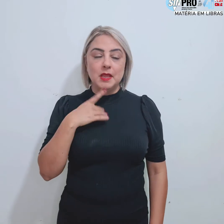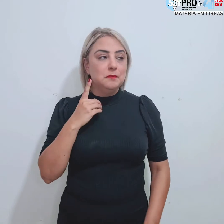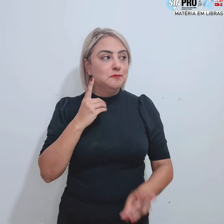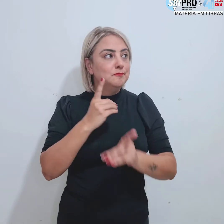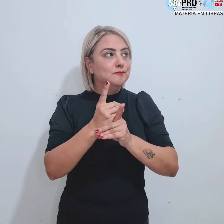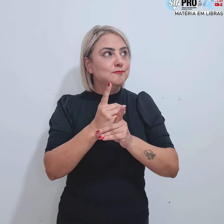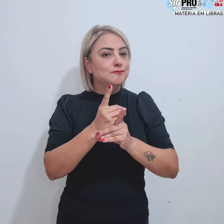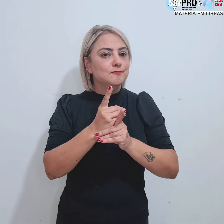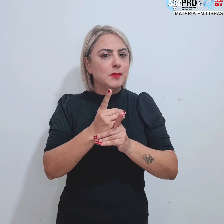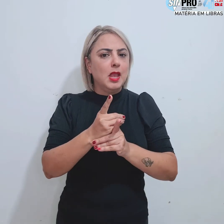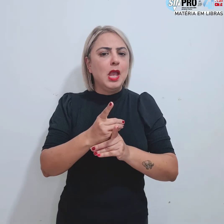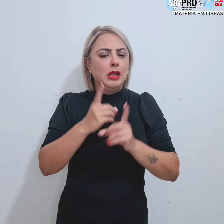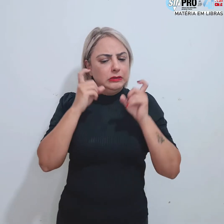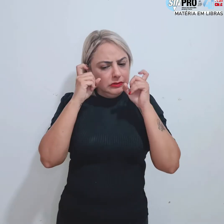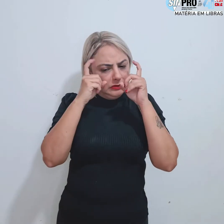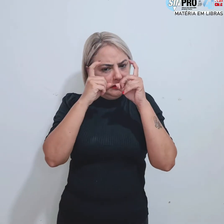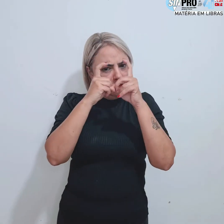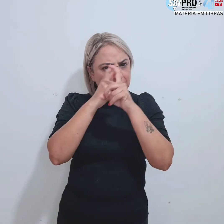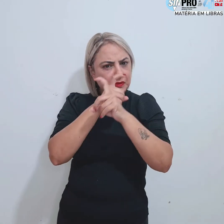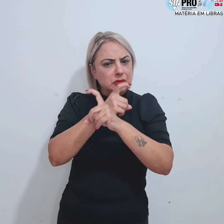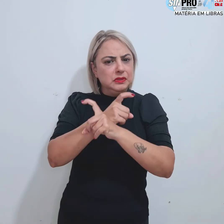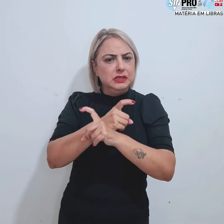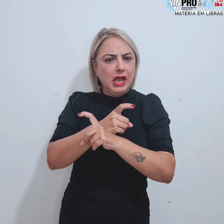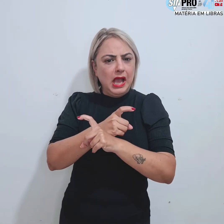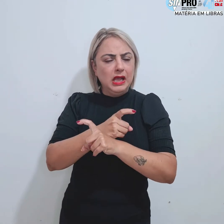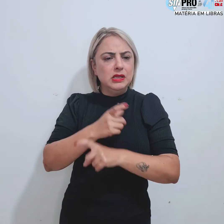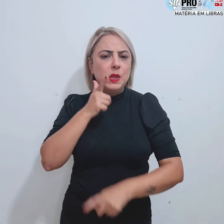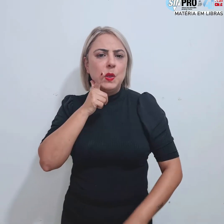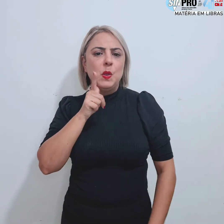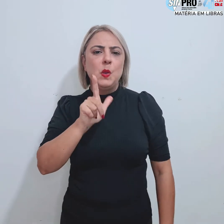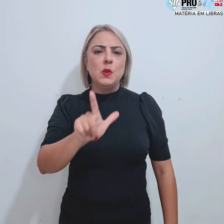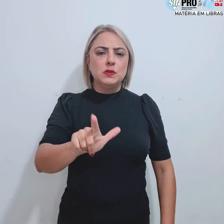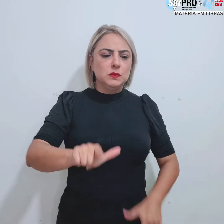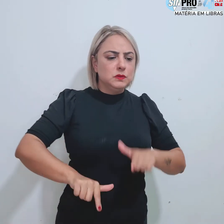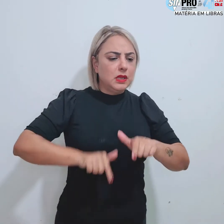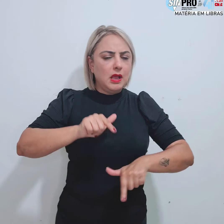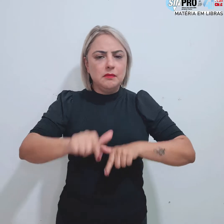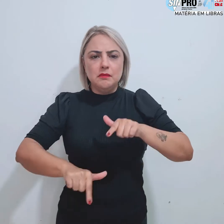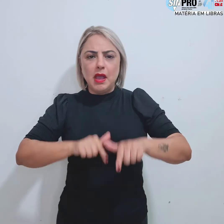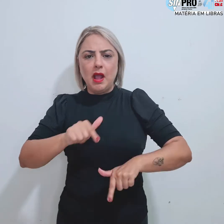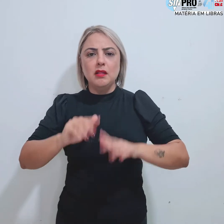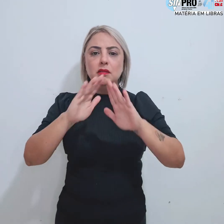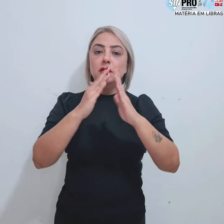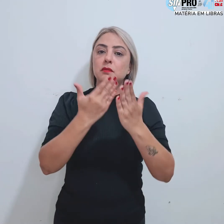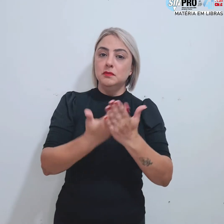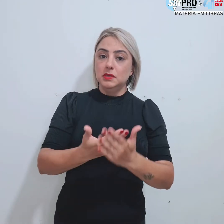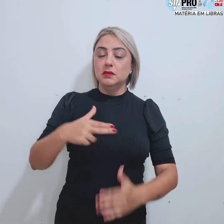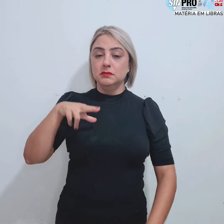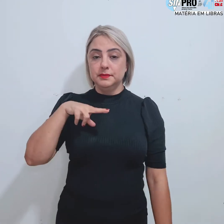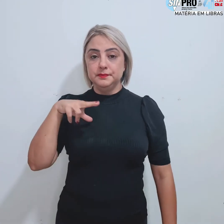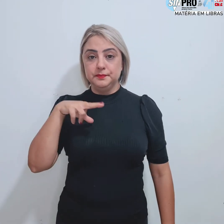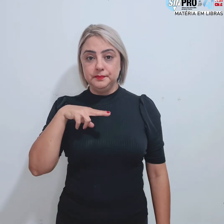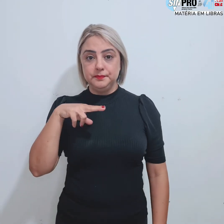Me deparei com muita dificuldade em conseguir um trampo em uma escola particular.